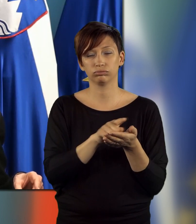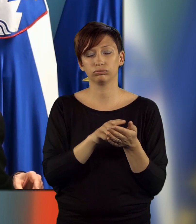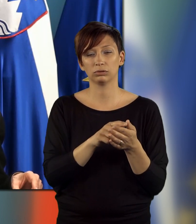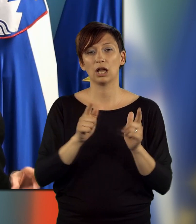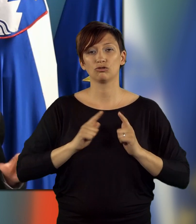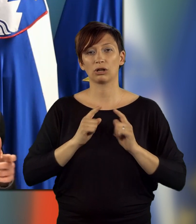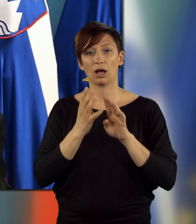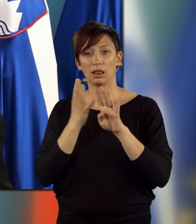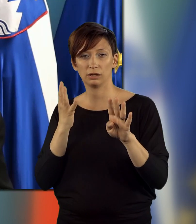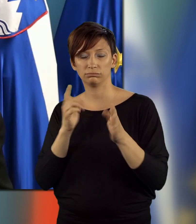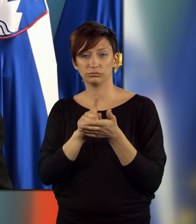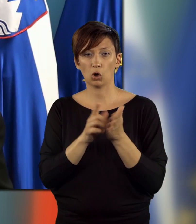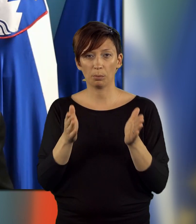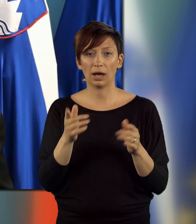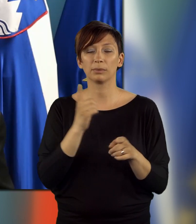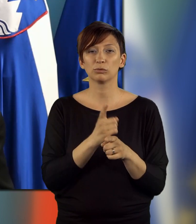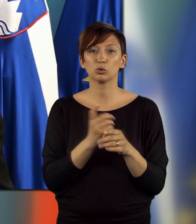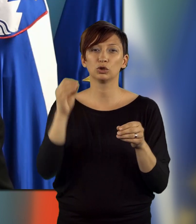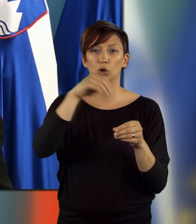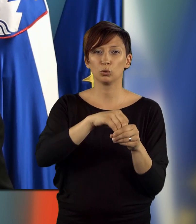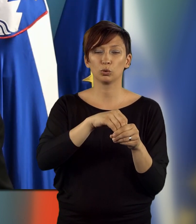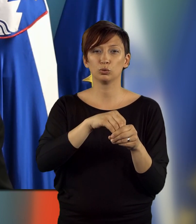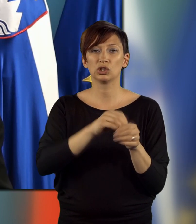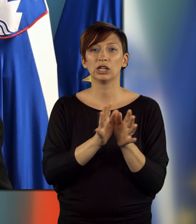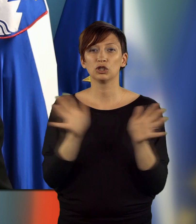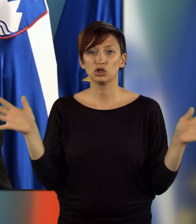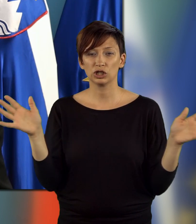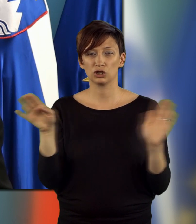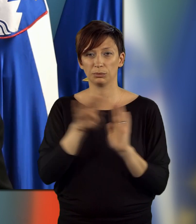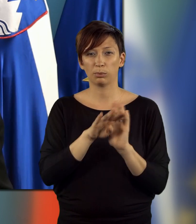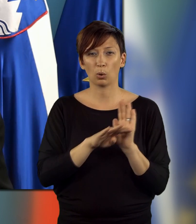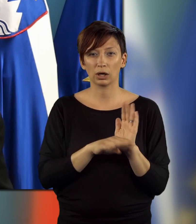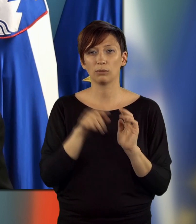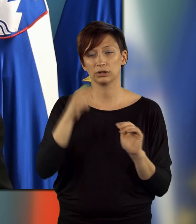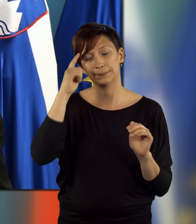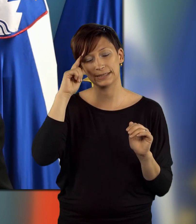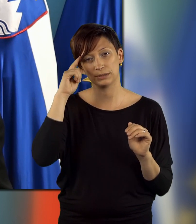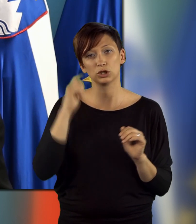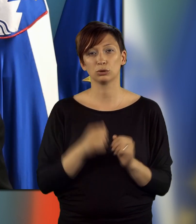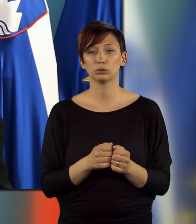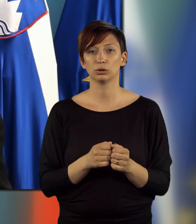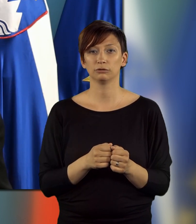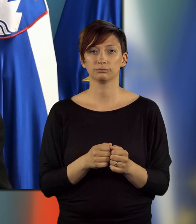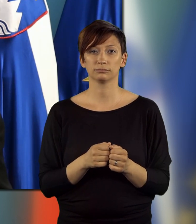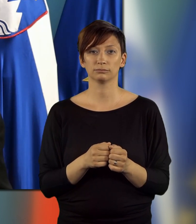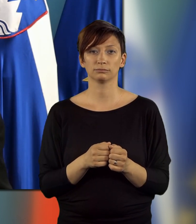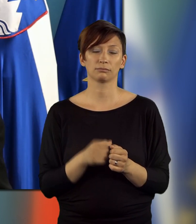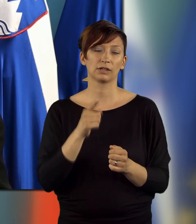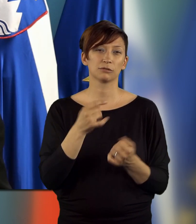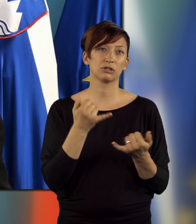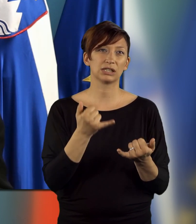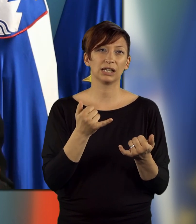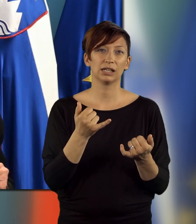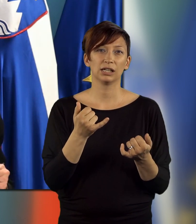dobe, ampak smo vključili nekoliko širši program v tem smislu, da